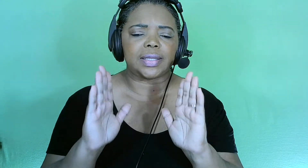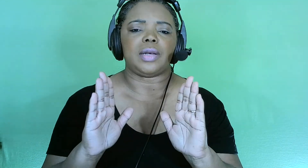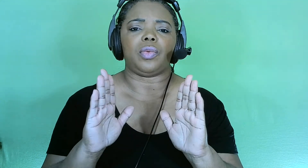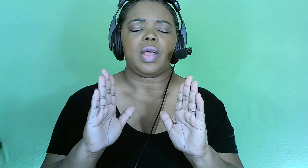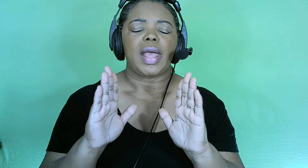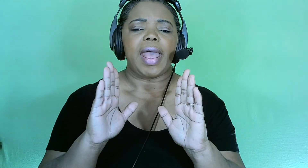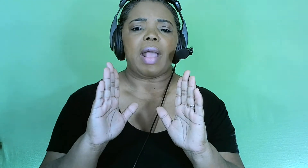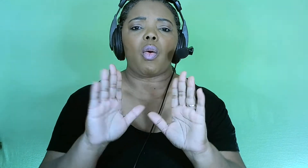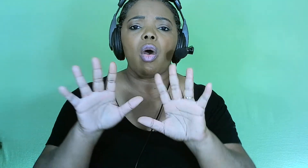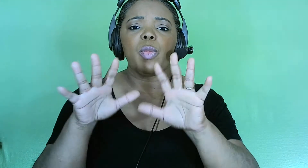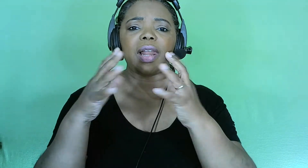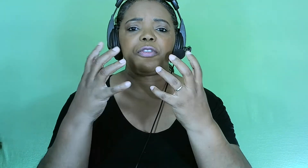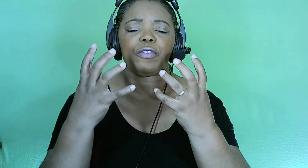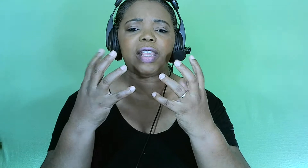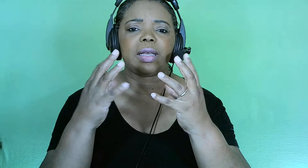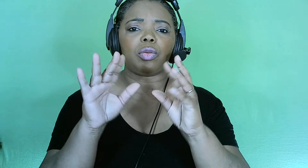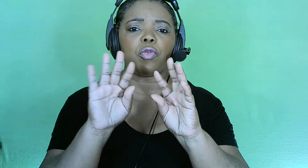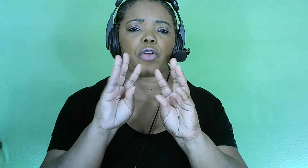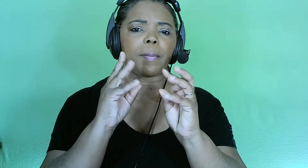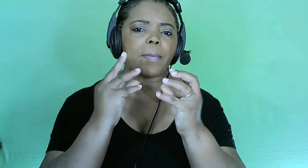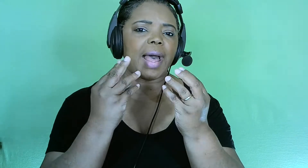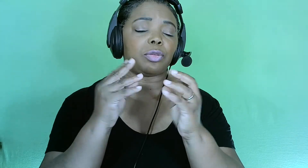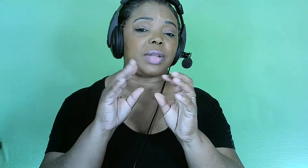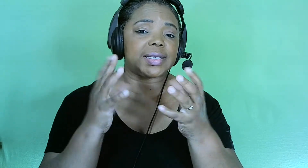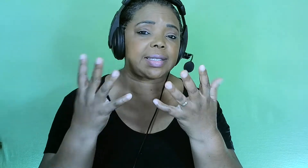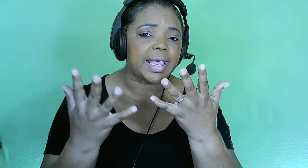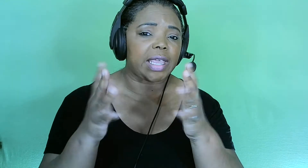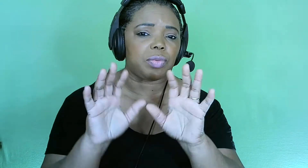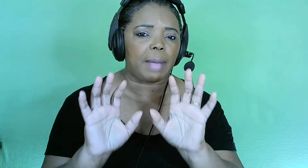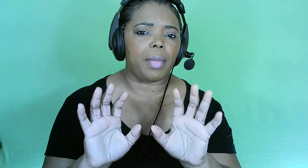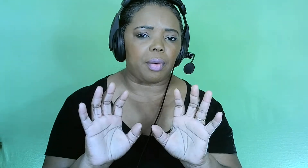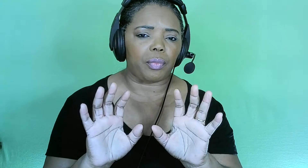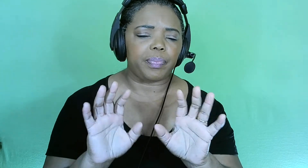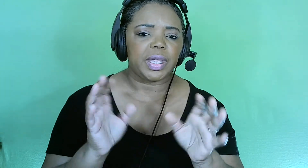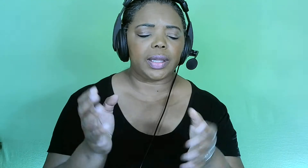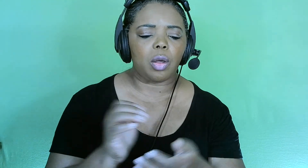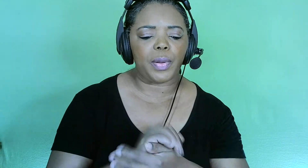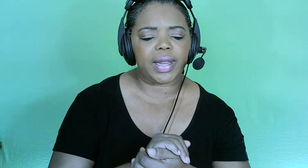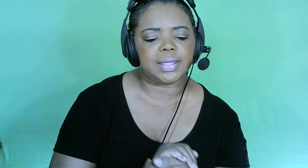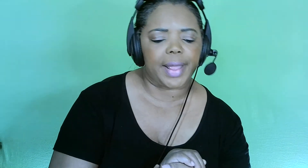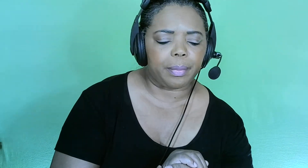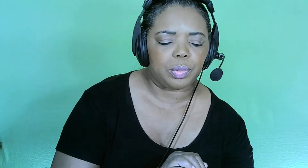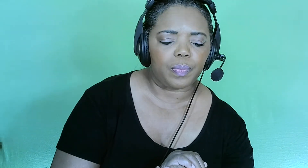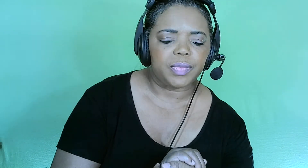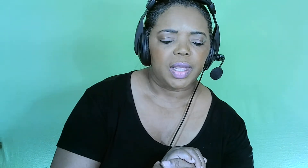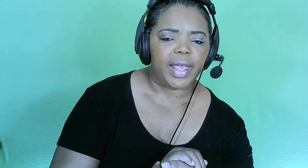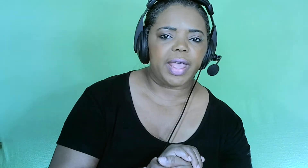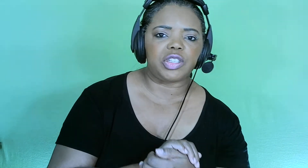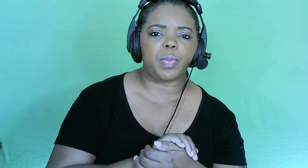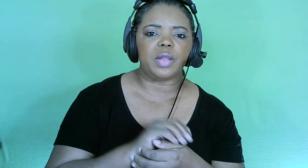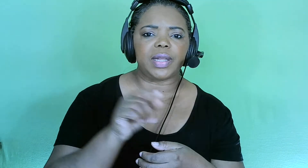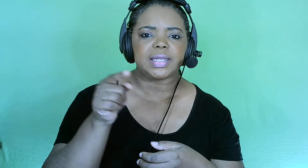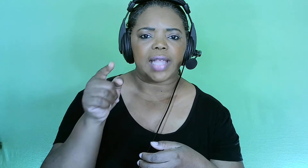configuração, é como ela fica, o formato, o desenho da mão. Então, por exemplo, eu disponibilizei